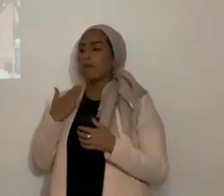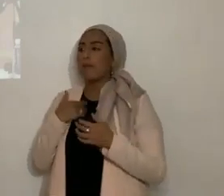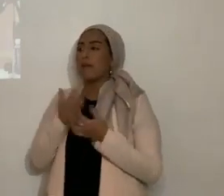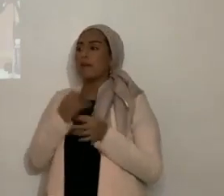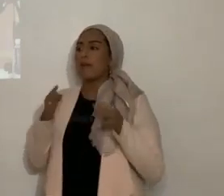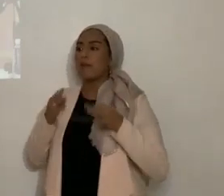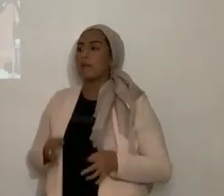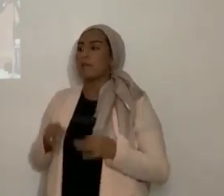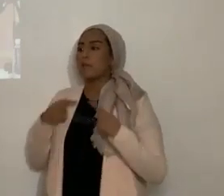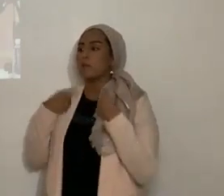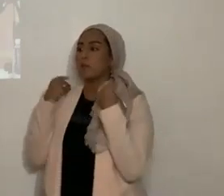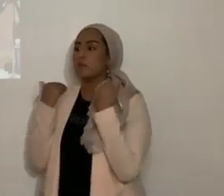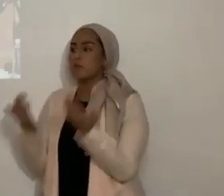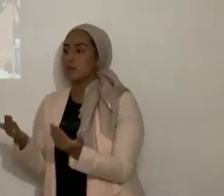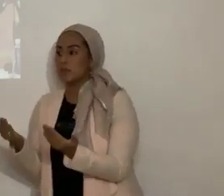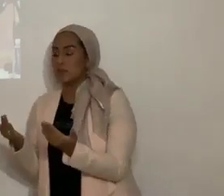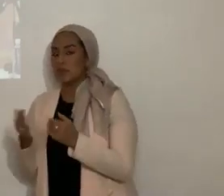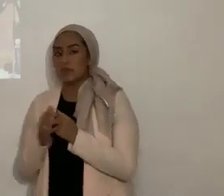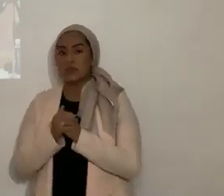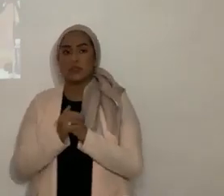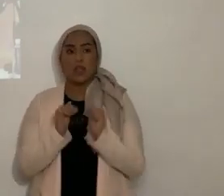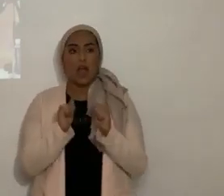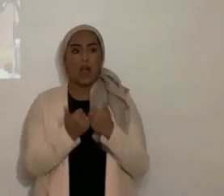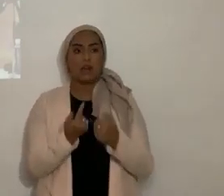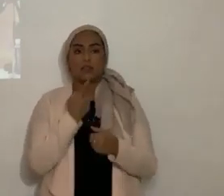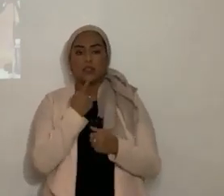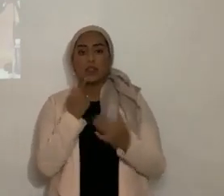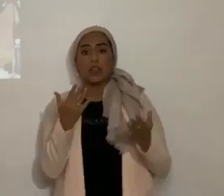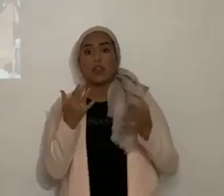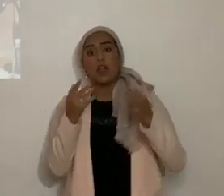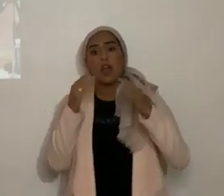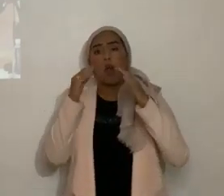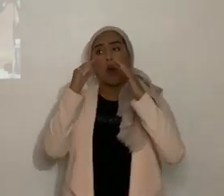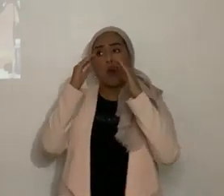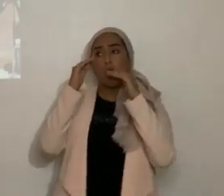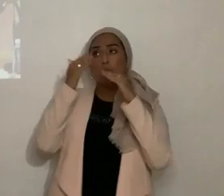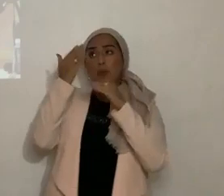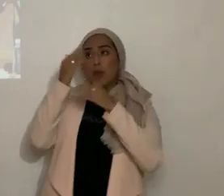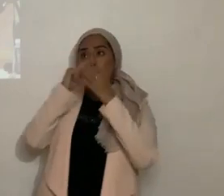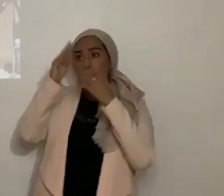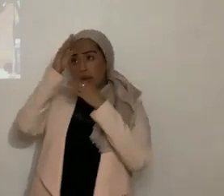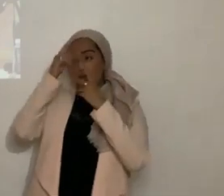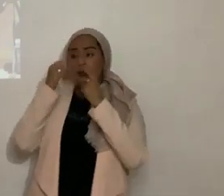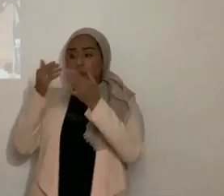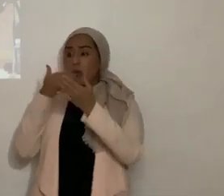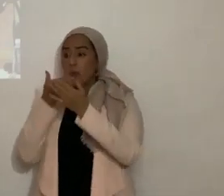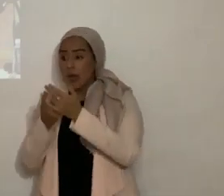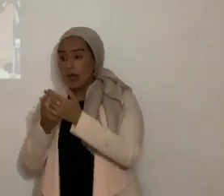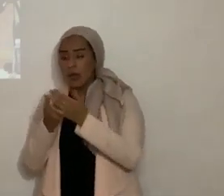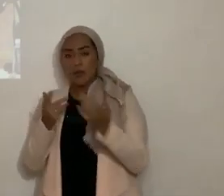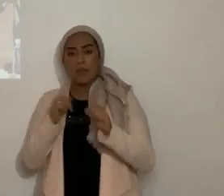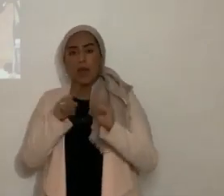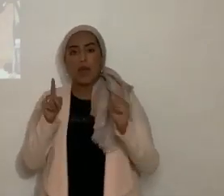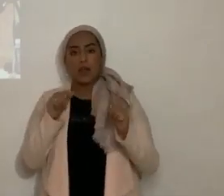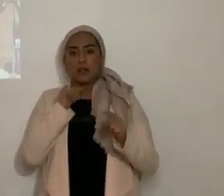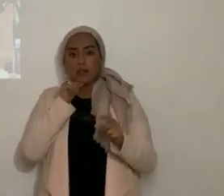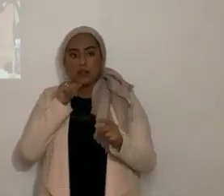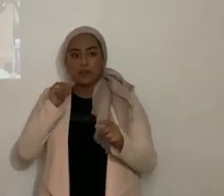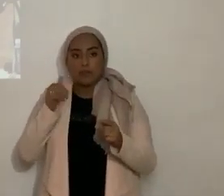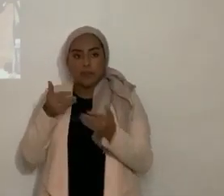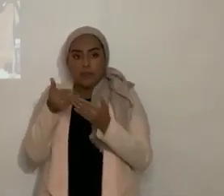sin consultar a Yahweh. ¿Cómo decir? Primeramente, el Eterno saldrá todo bien si ni siquiera lo